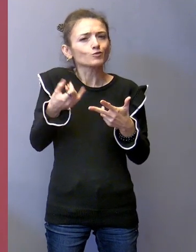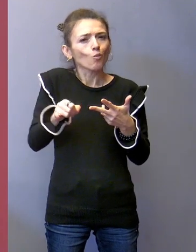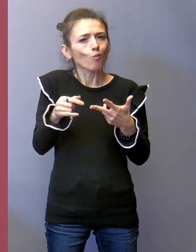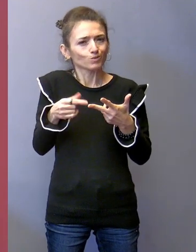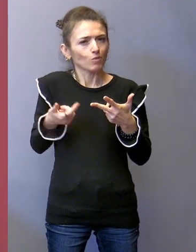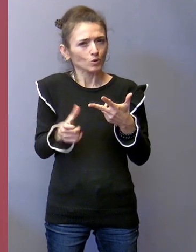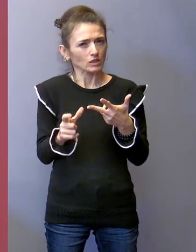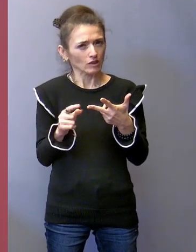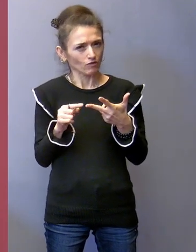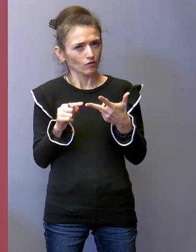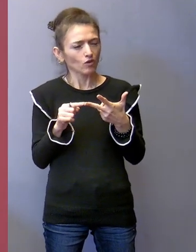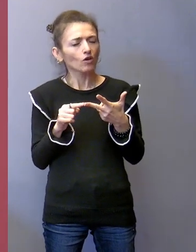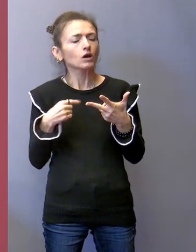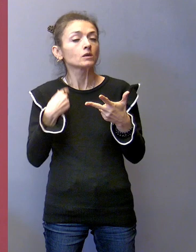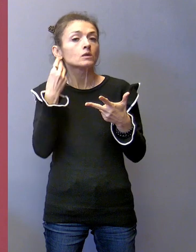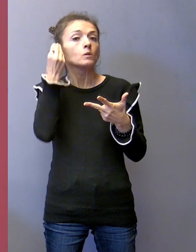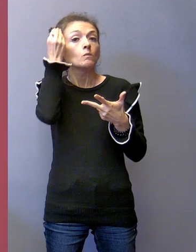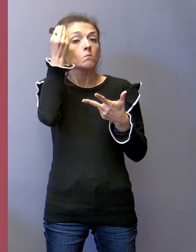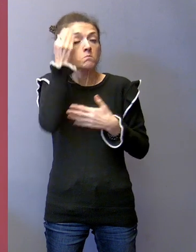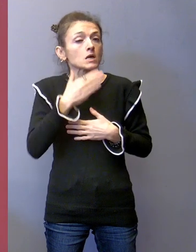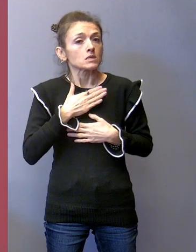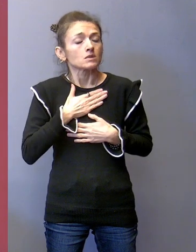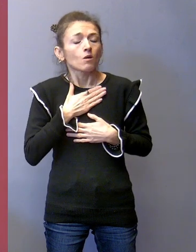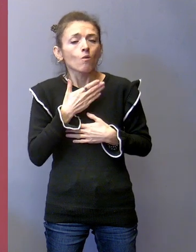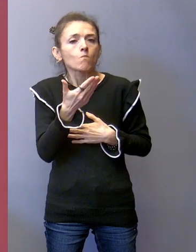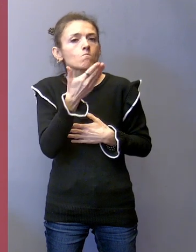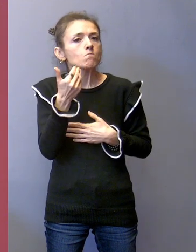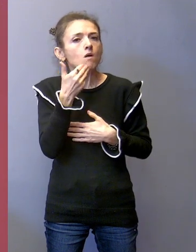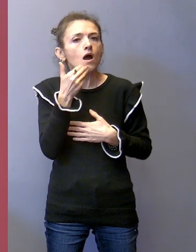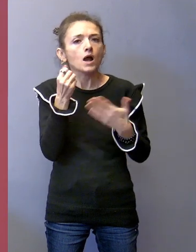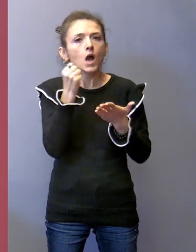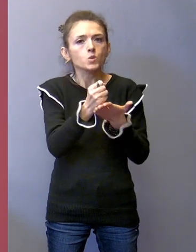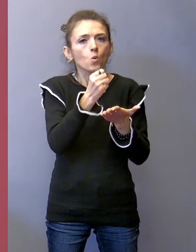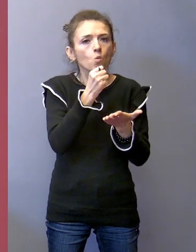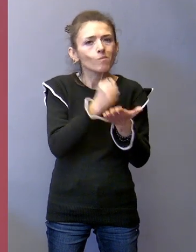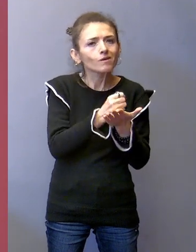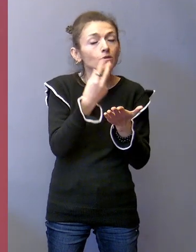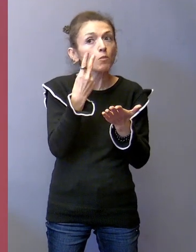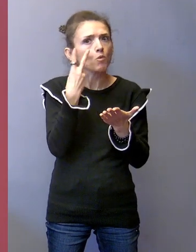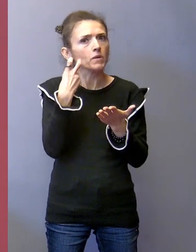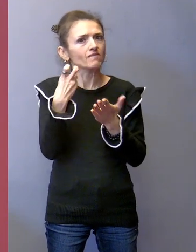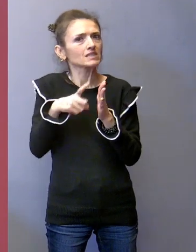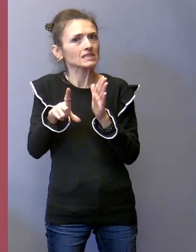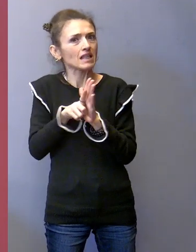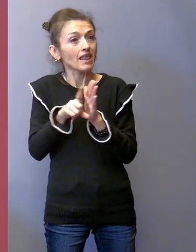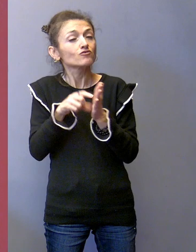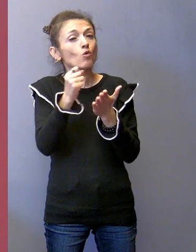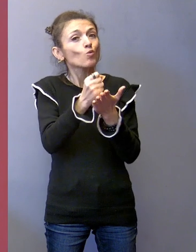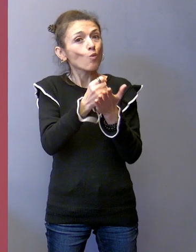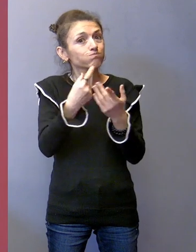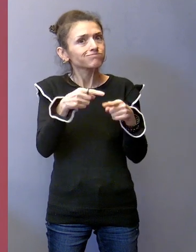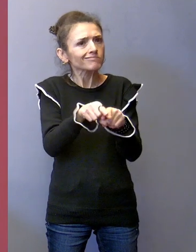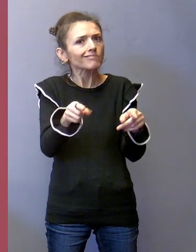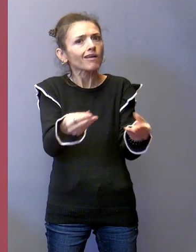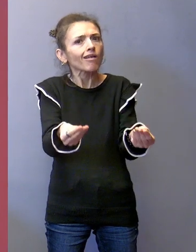è che a mio giudizio mancano gli approfondimenti i documenti previsti per legge che avrebbero consentito una